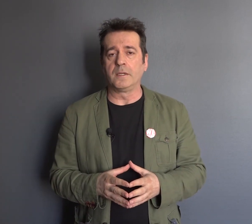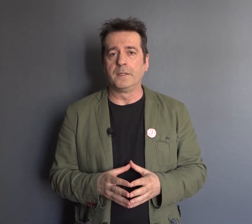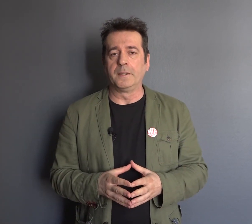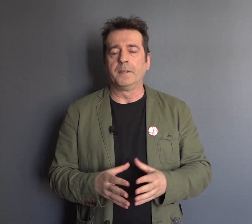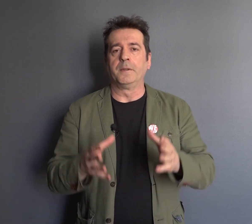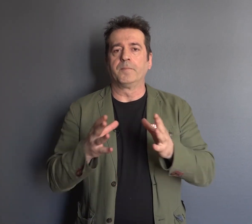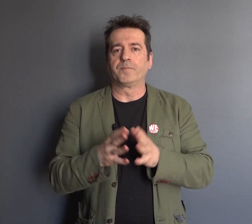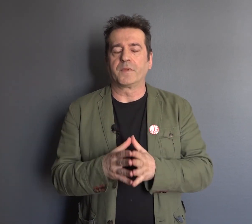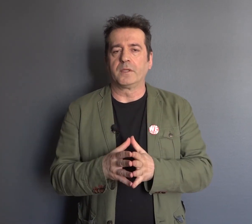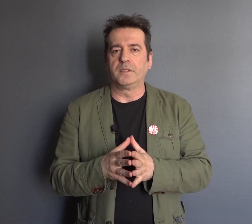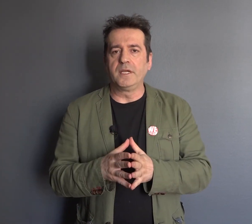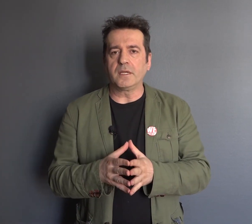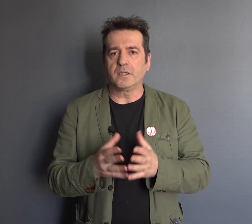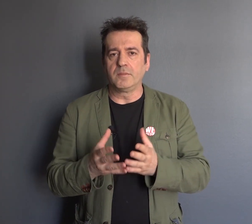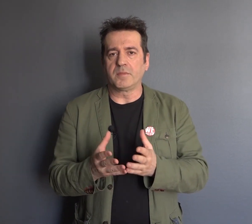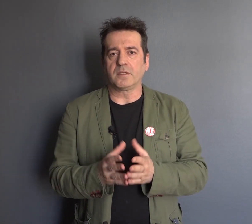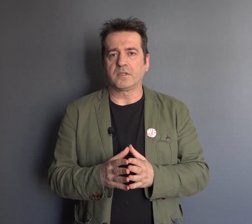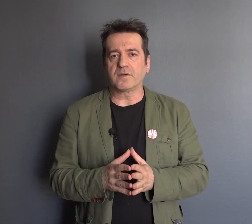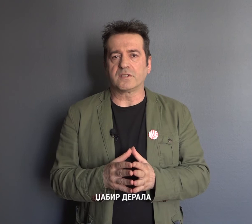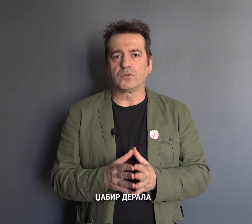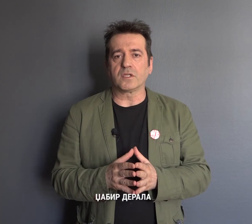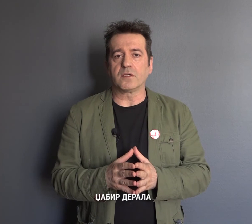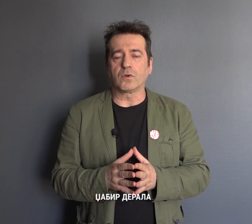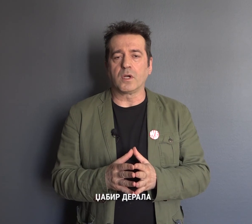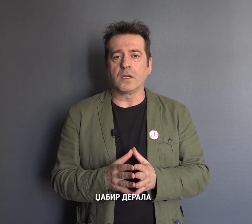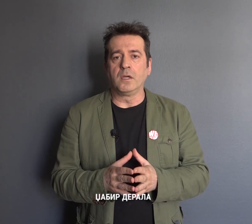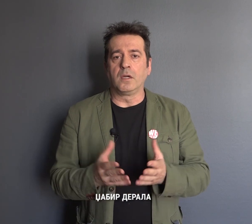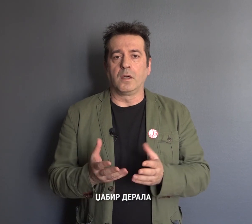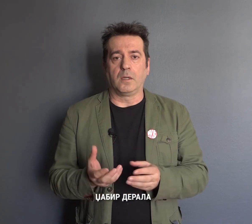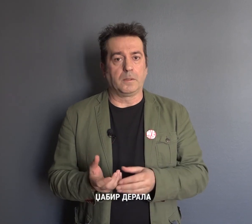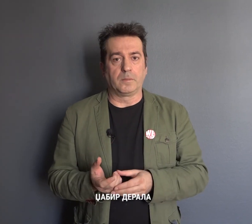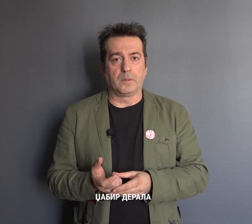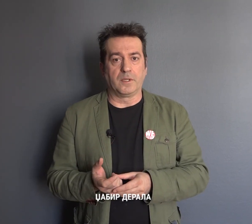одлука, ние имаме таква ситуација во која